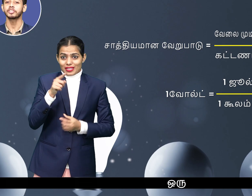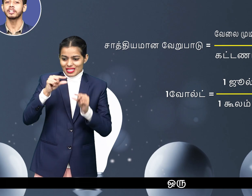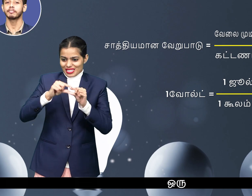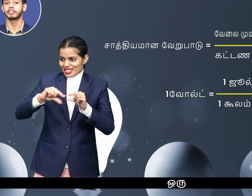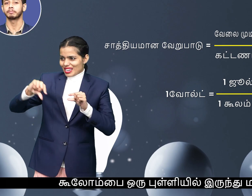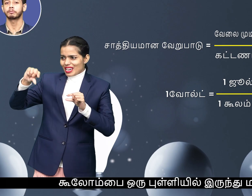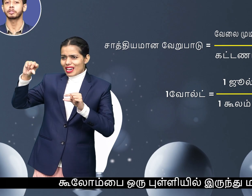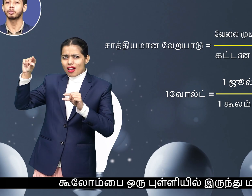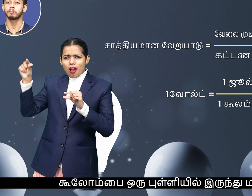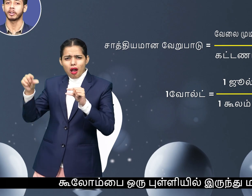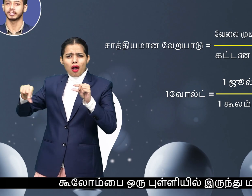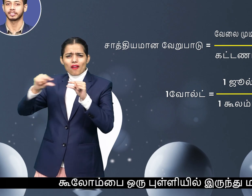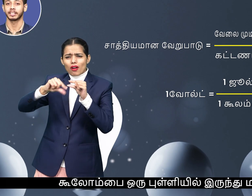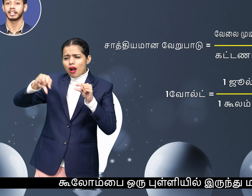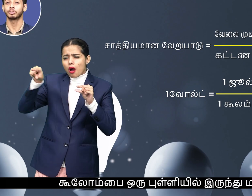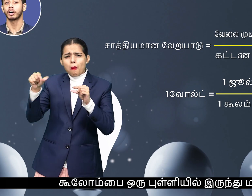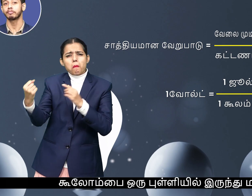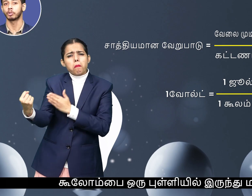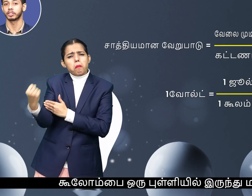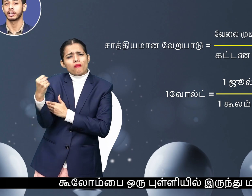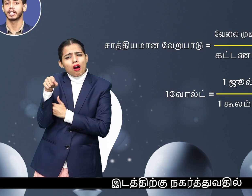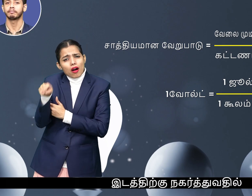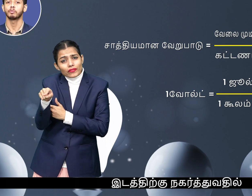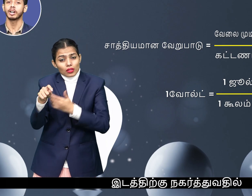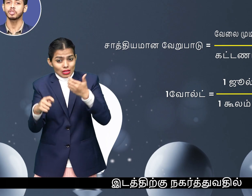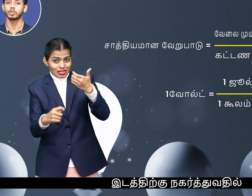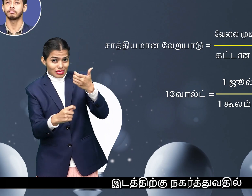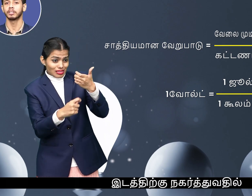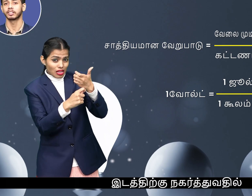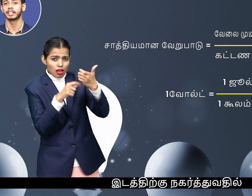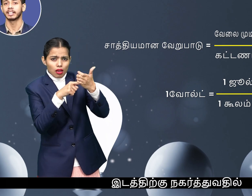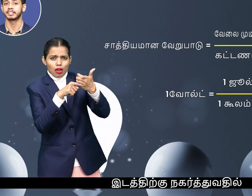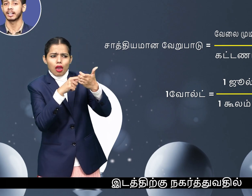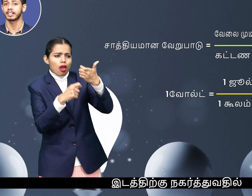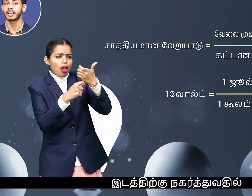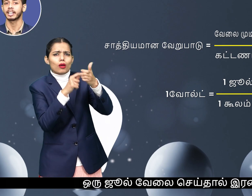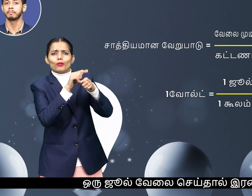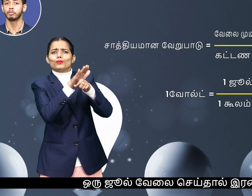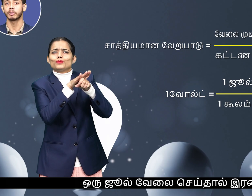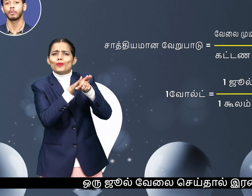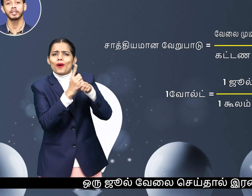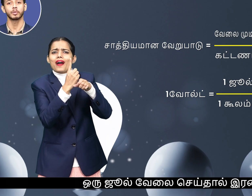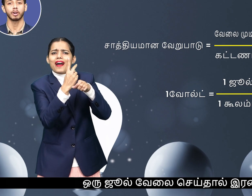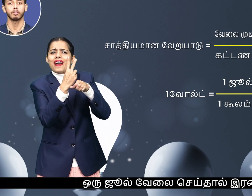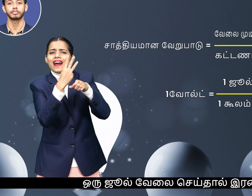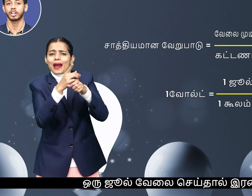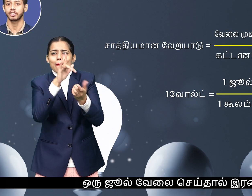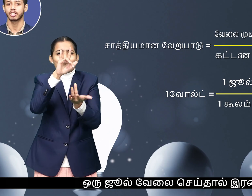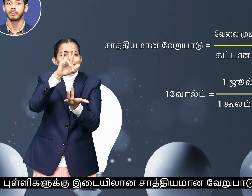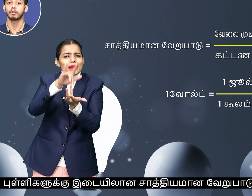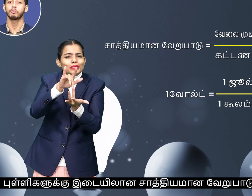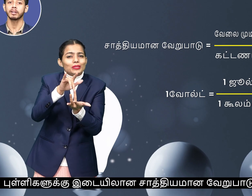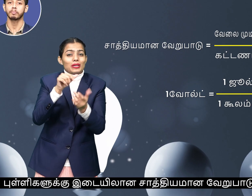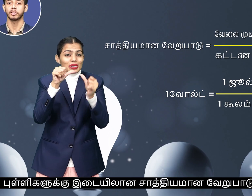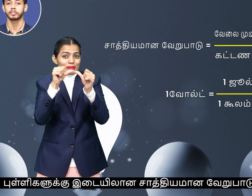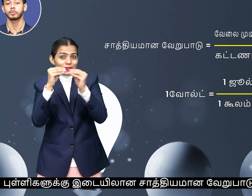ஒரு குலோம்பை ஒரு புள்ளியிலிருந்து மற்றொரு இடத்திற்கு நகர்த்துவதில் ஒரு ஜூல் வேலை செய்தால்